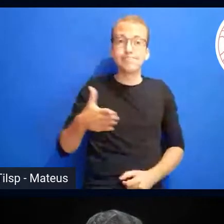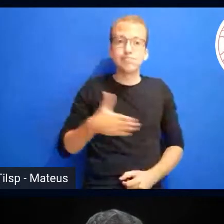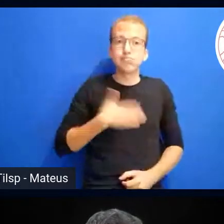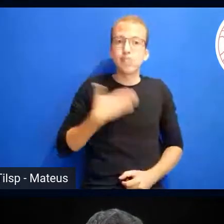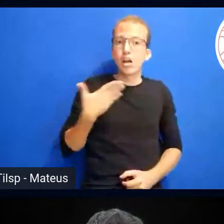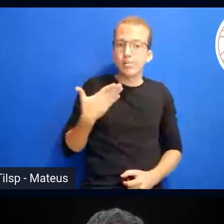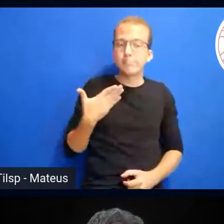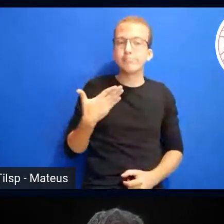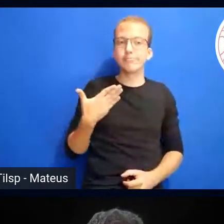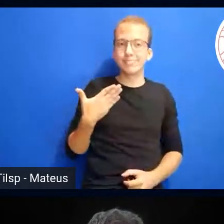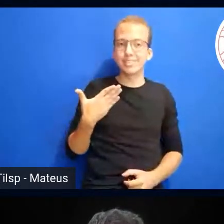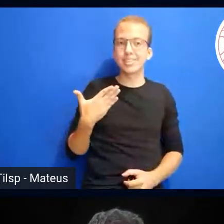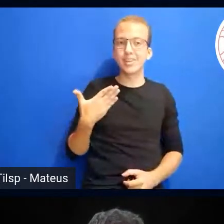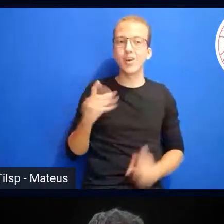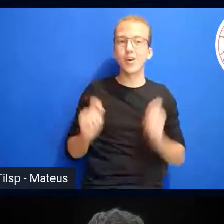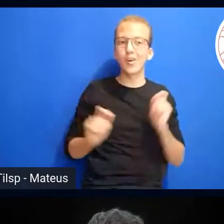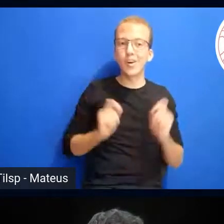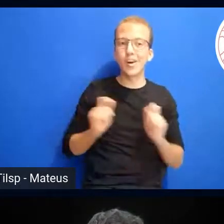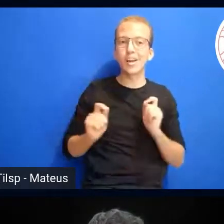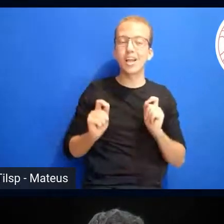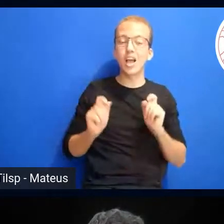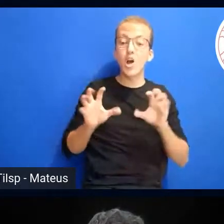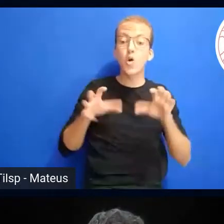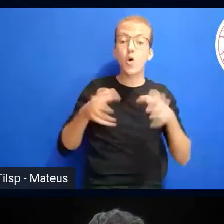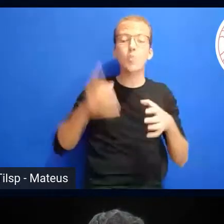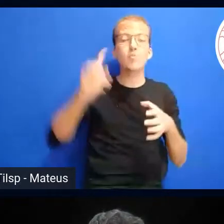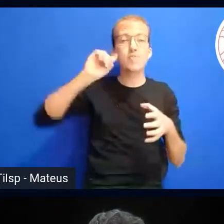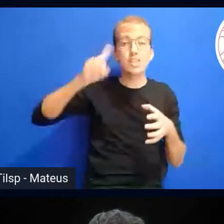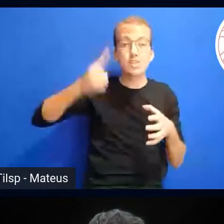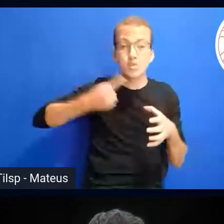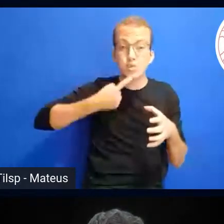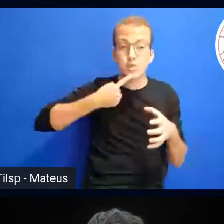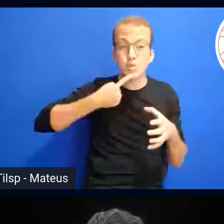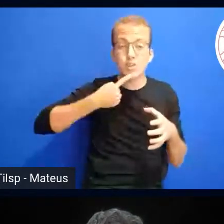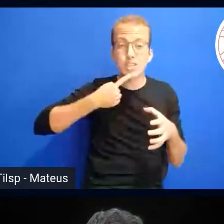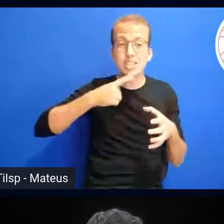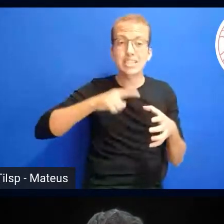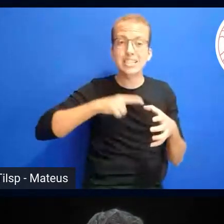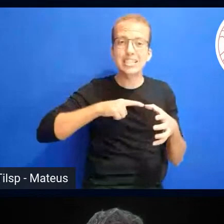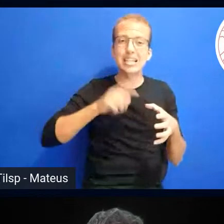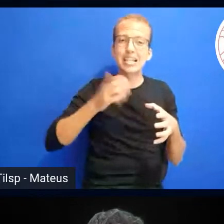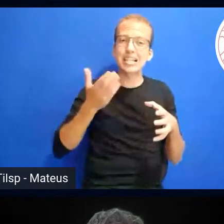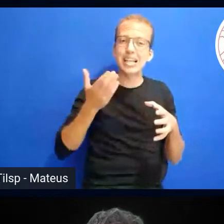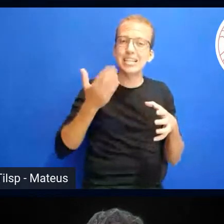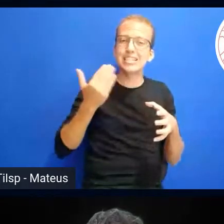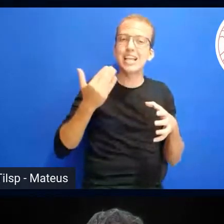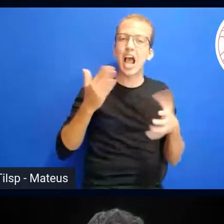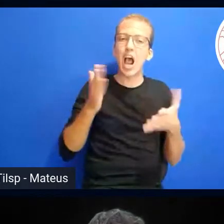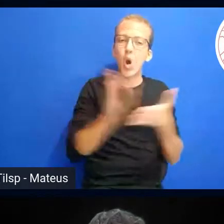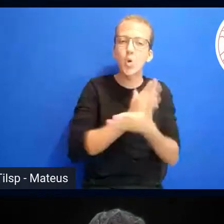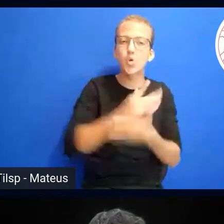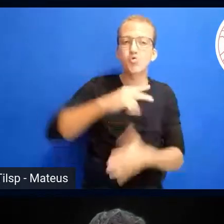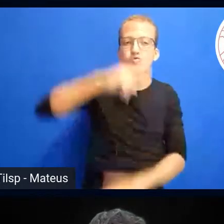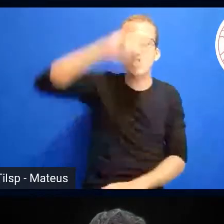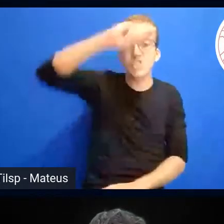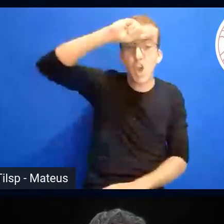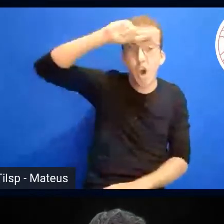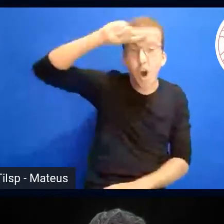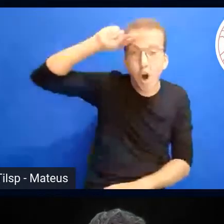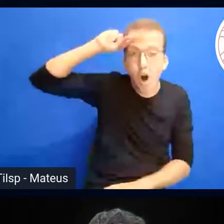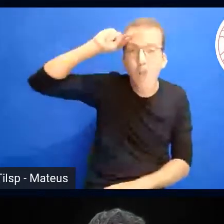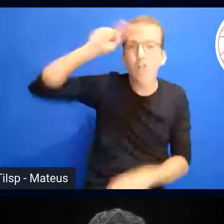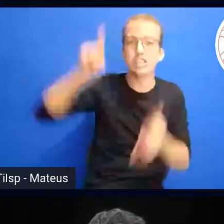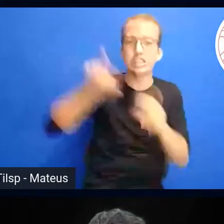surda como um todo, ela já vive, já vem de de um estigma, né, de discriminação social tão forte que a